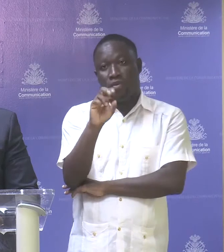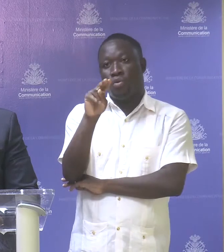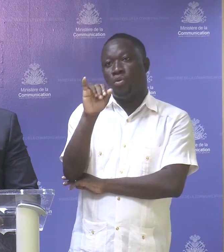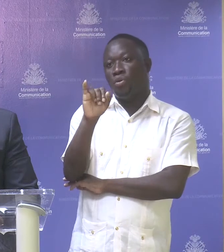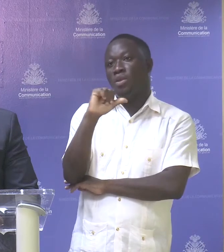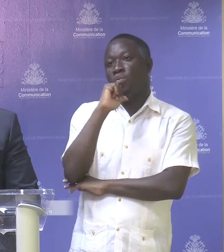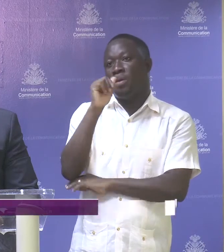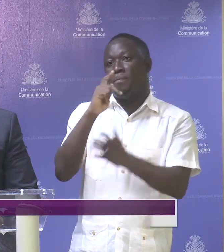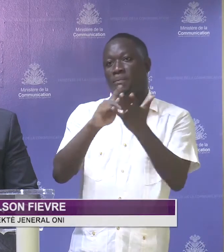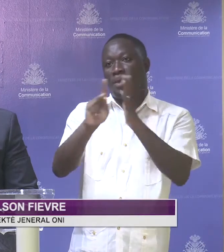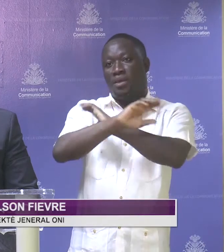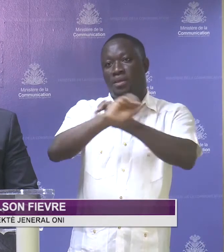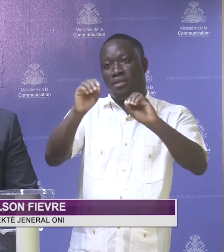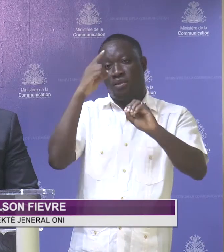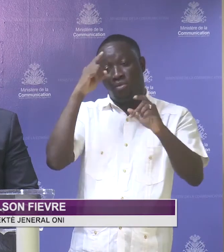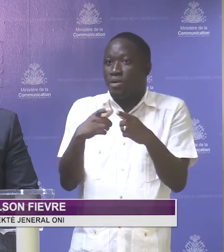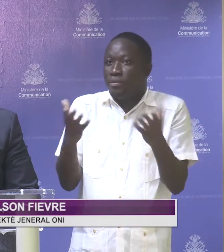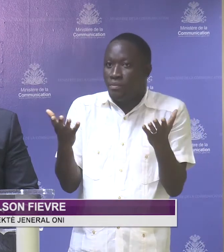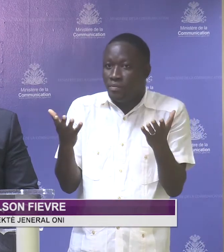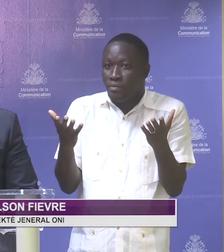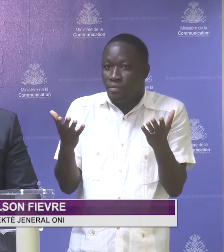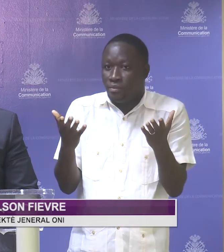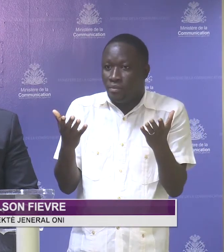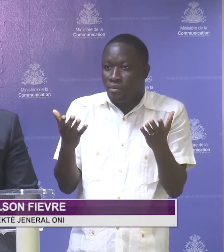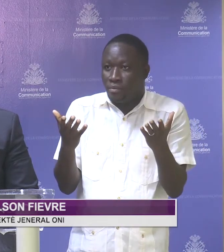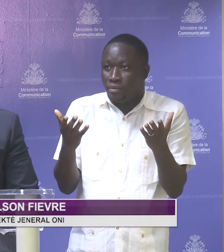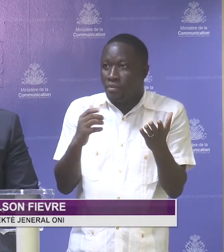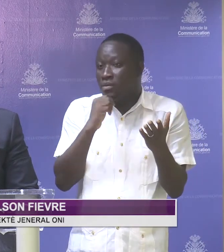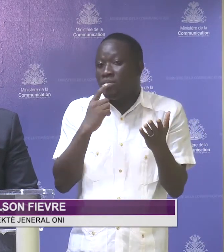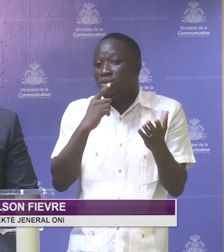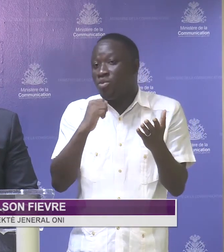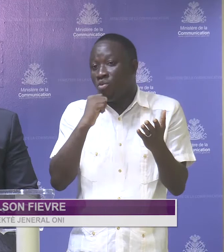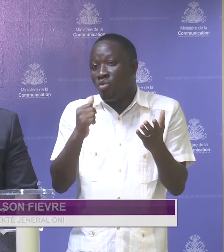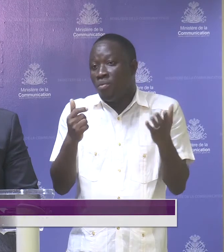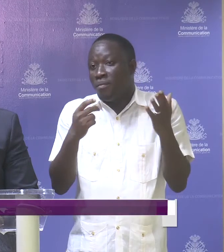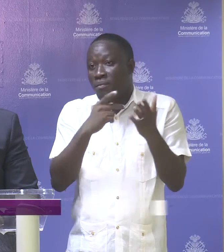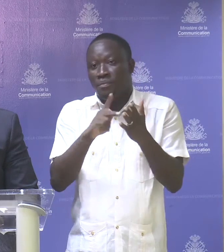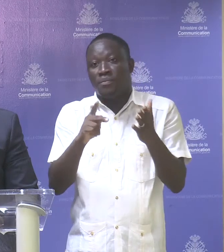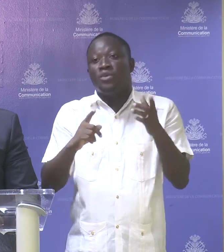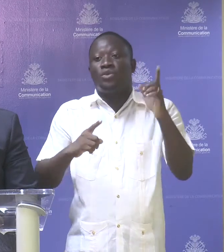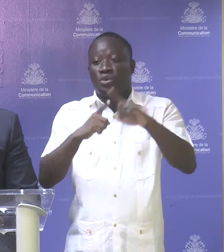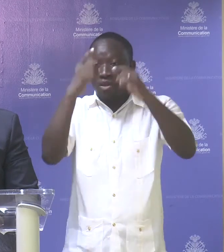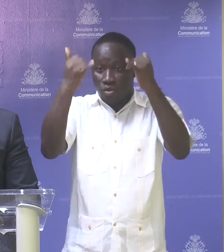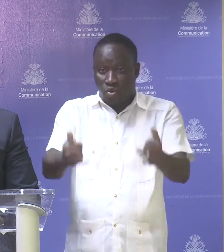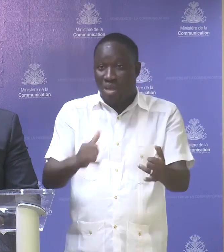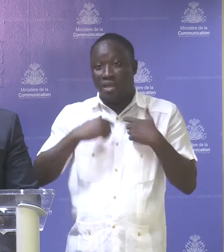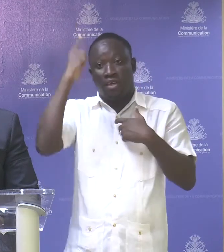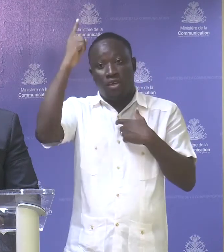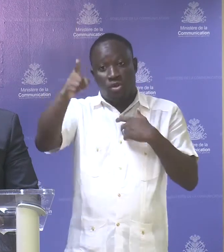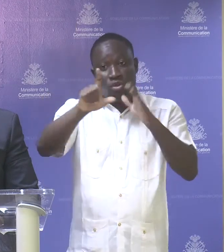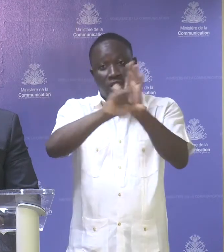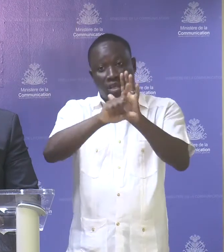gain autorisation. Ce n'est pas que on n'a pas chargé, non? Il y a une différence que on n'a pas chargé pour 4 là. Mais on n'a pas gain autorisation légale